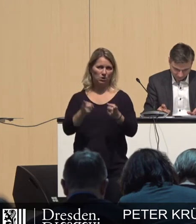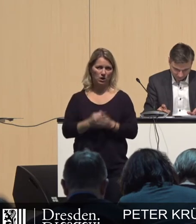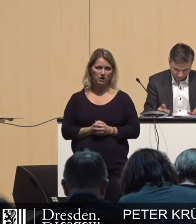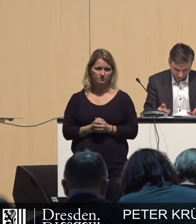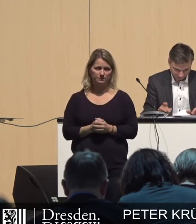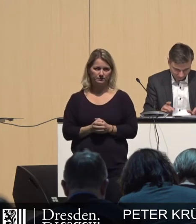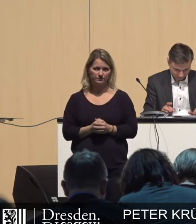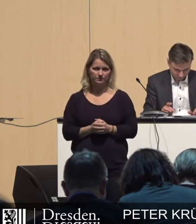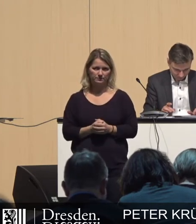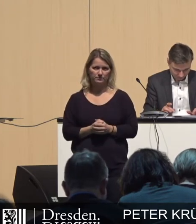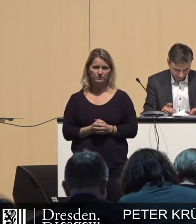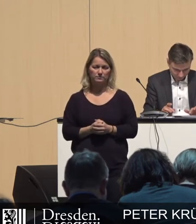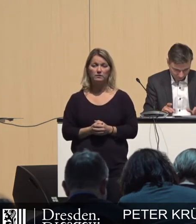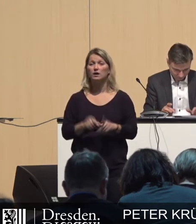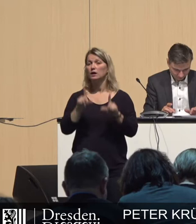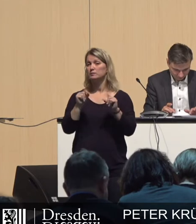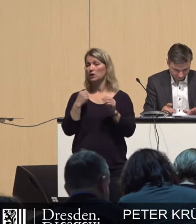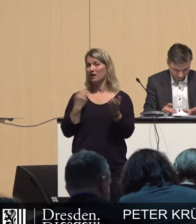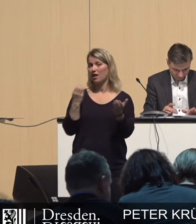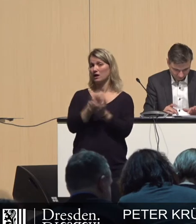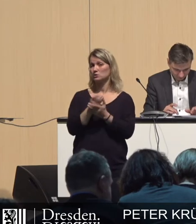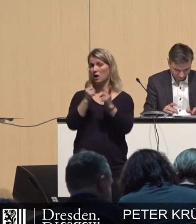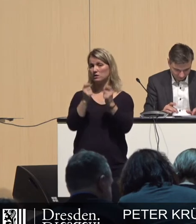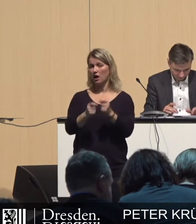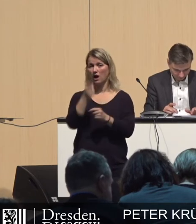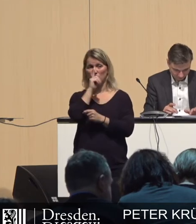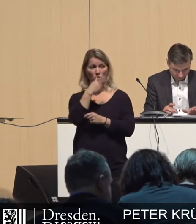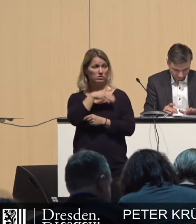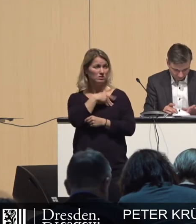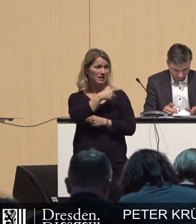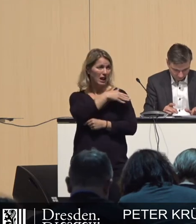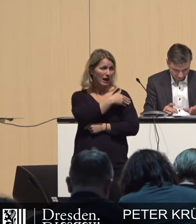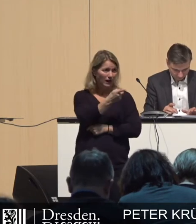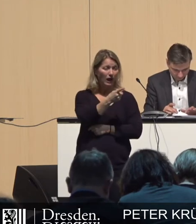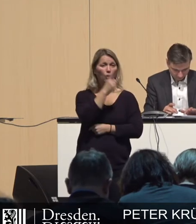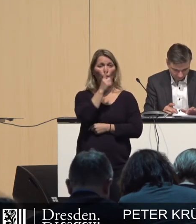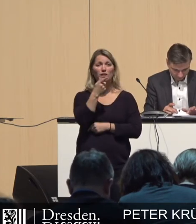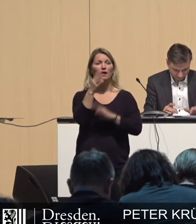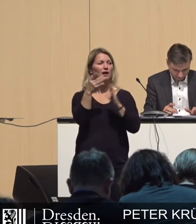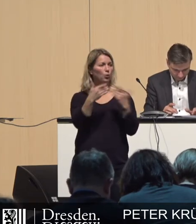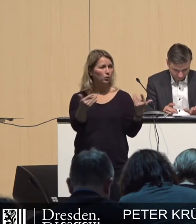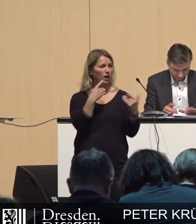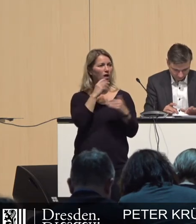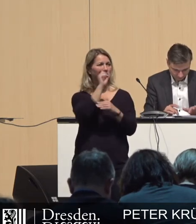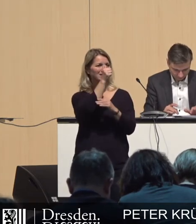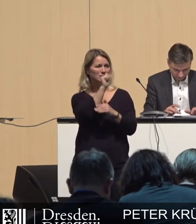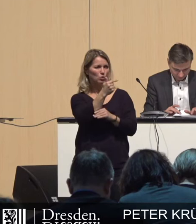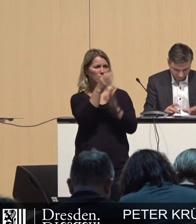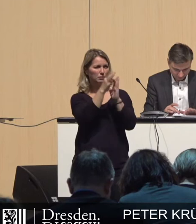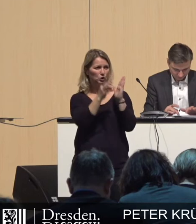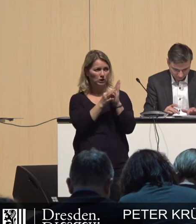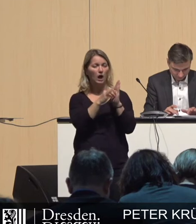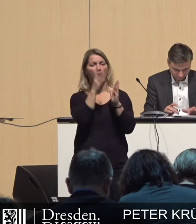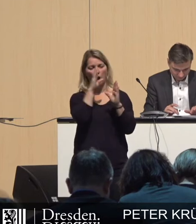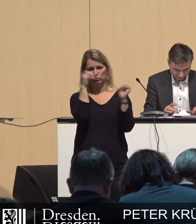Insofern werden wir auch dem Ergänzungsantrag der Linken und den ersten beiden Punkten der Grünen unsere Zustimmung